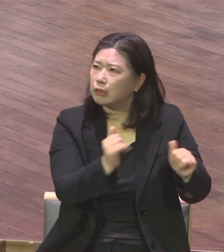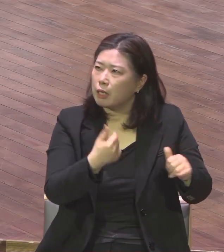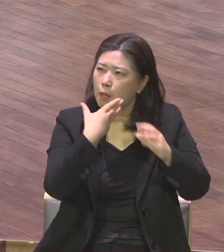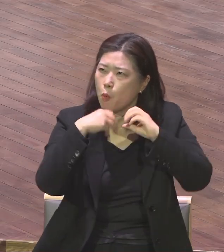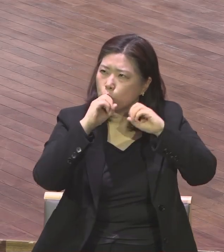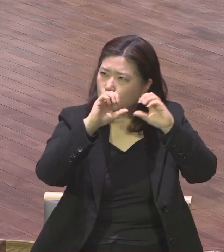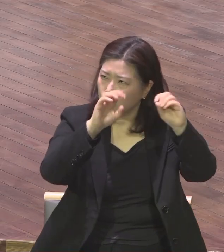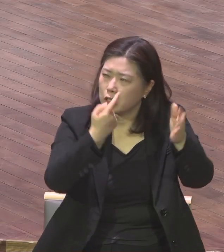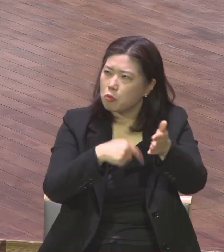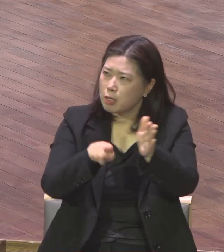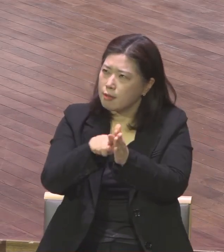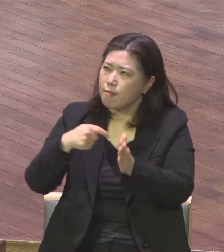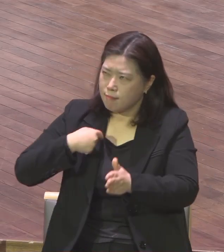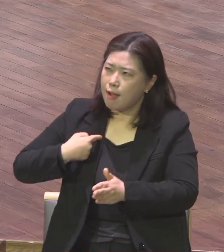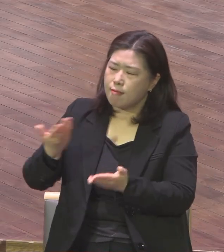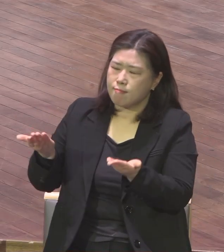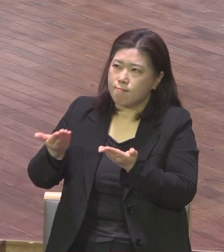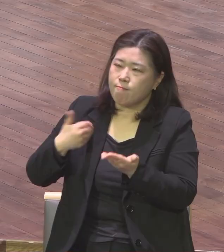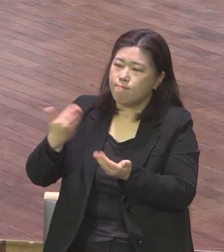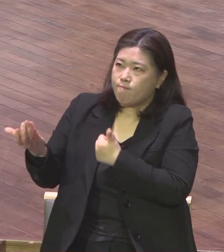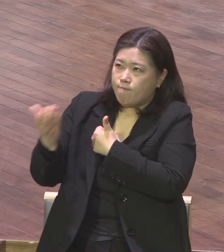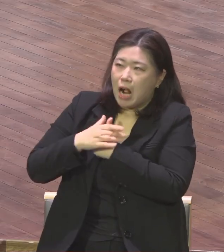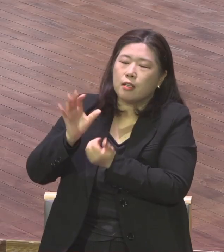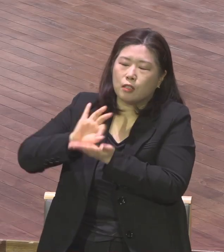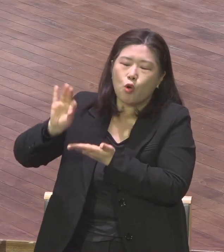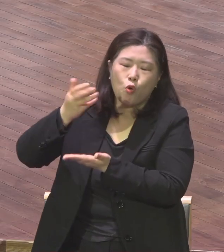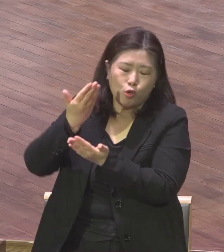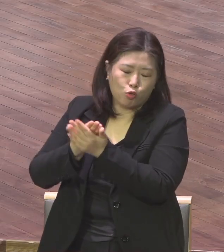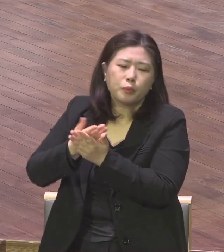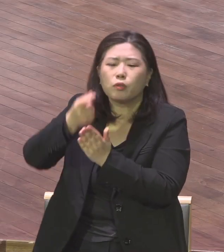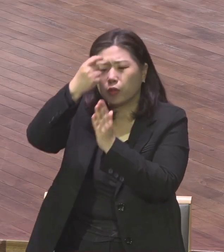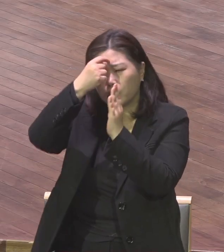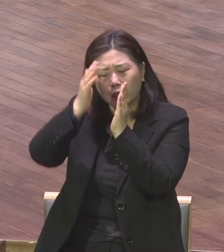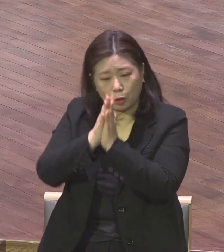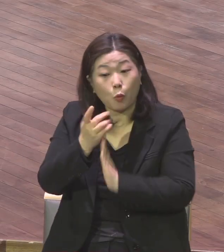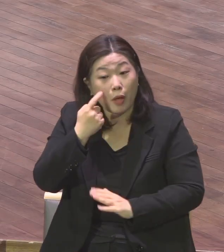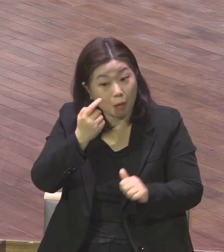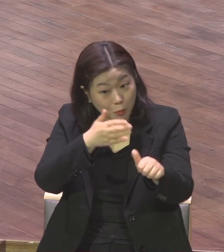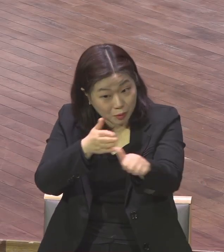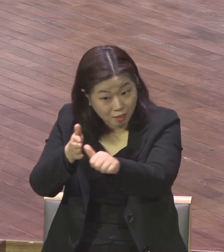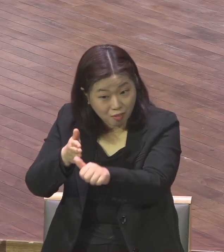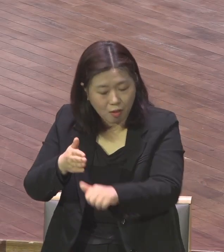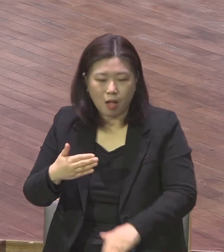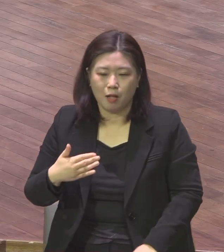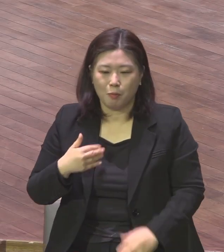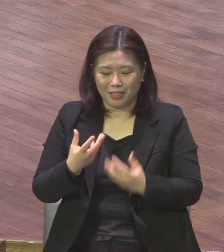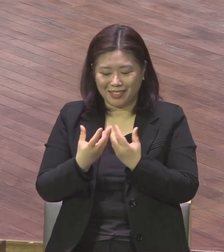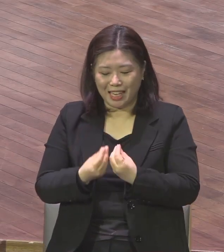이 세상 사람들 알려야 돼요. 구원의 길은 예수 그리스도밖에 없다고.